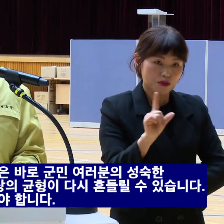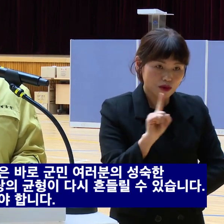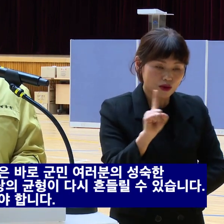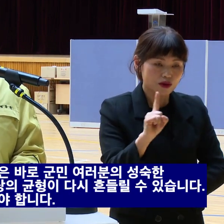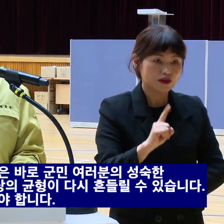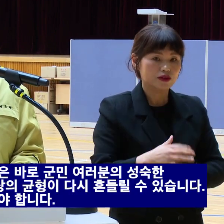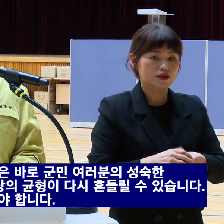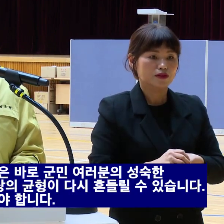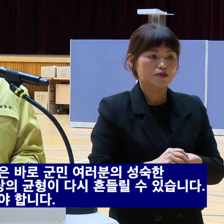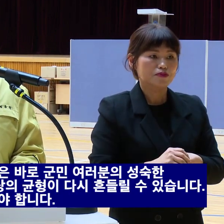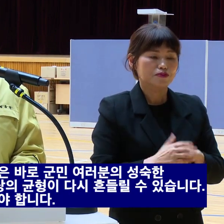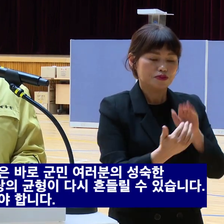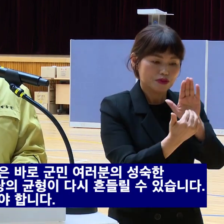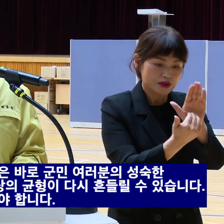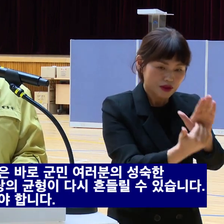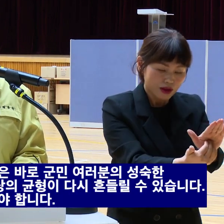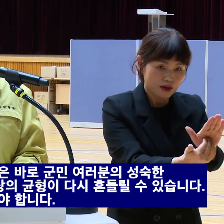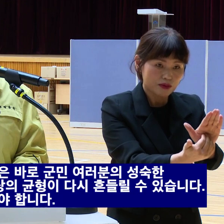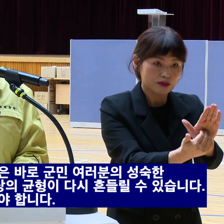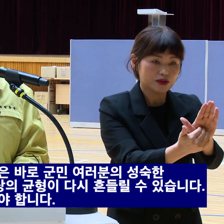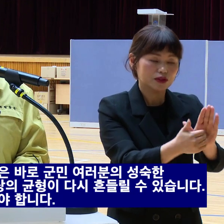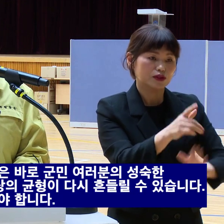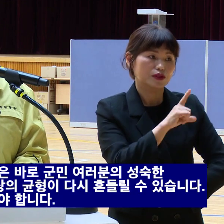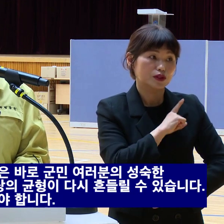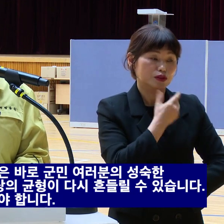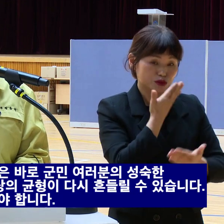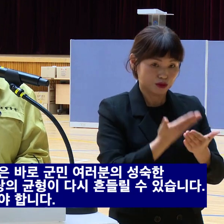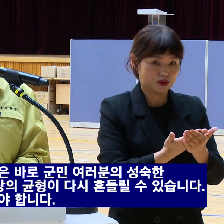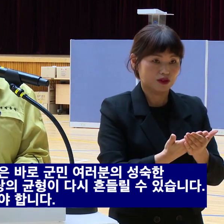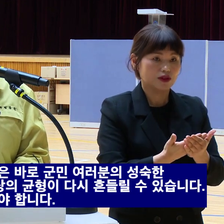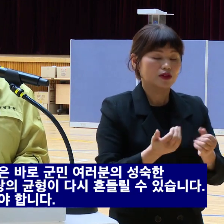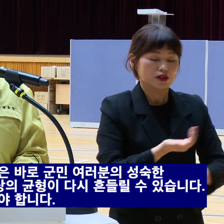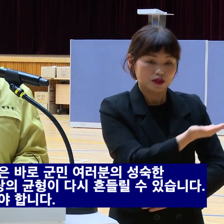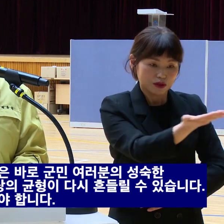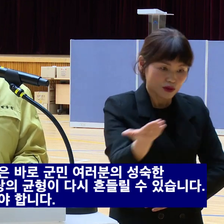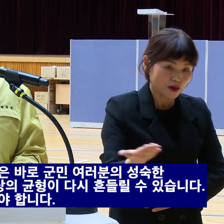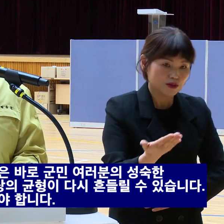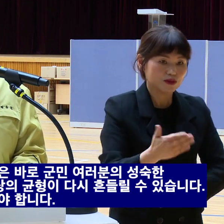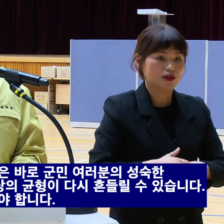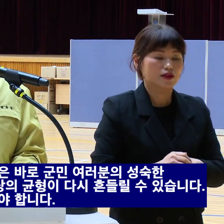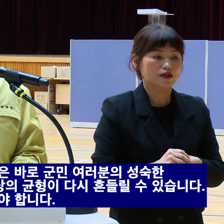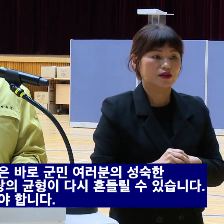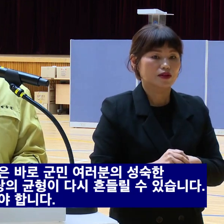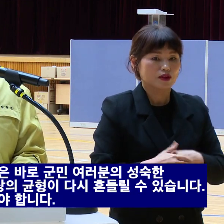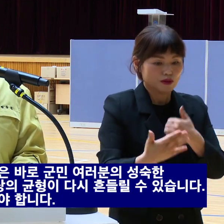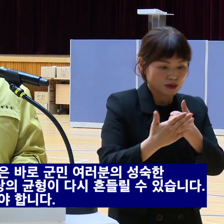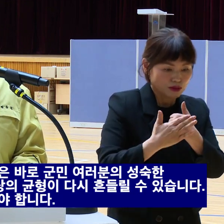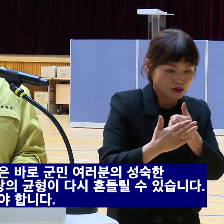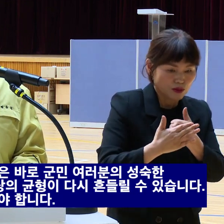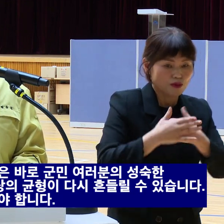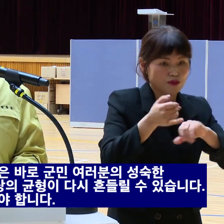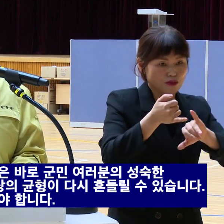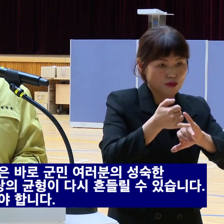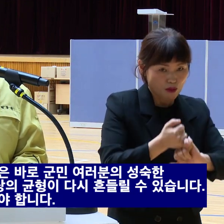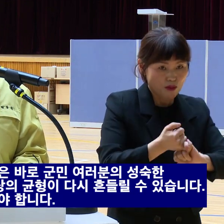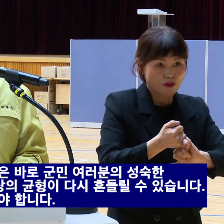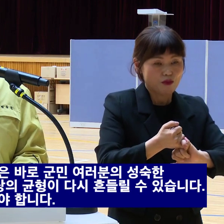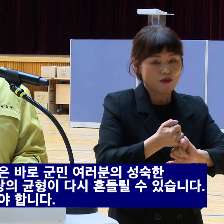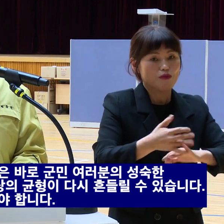예방효과가 공인된 것은 바로 국민 여러분의 성숙한 시민의식입니다. 어렵게 지켜온